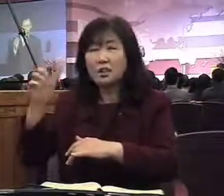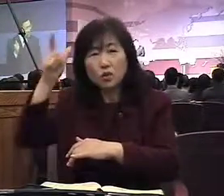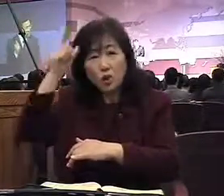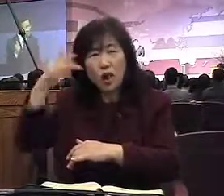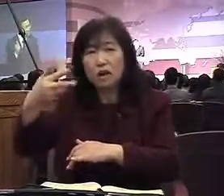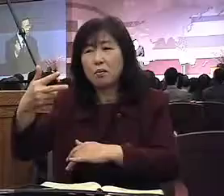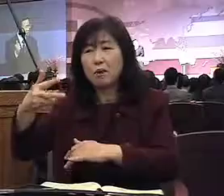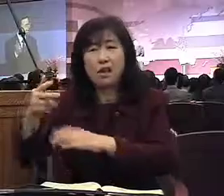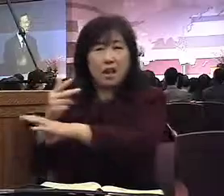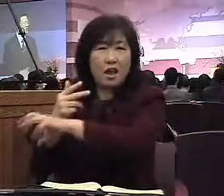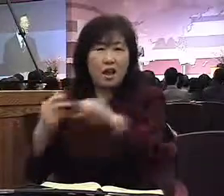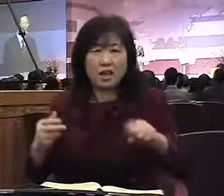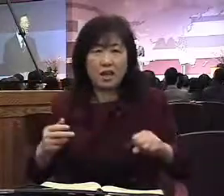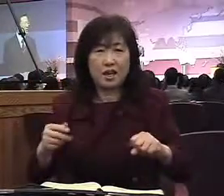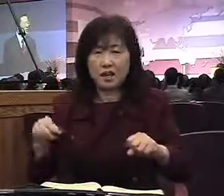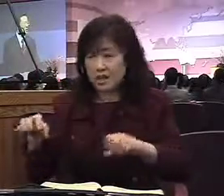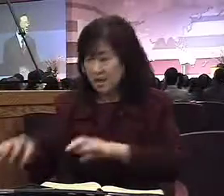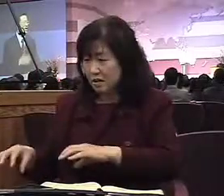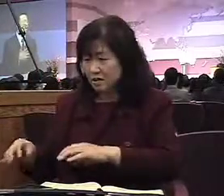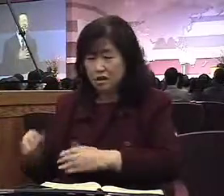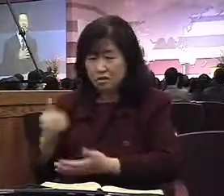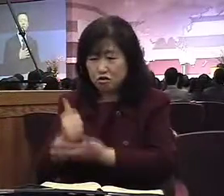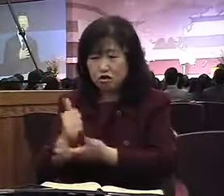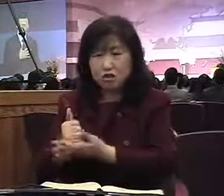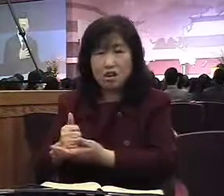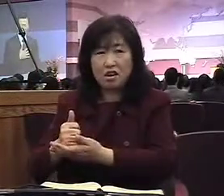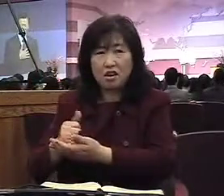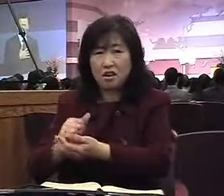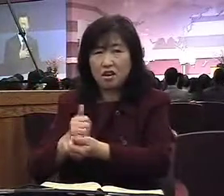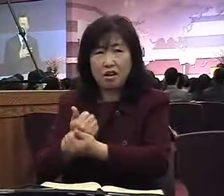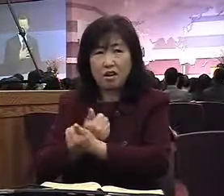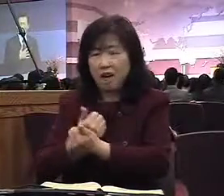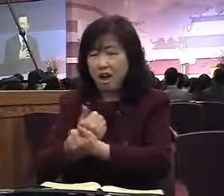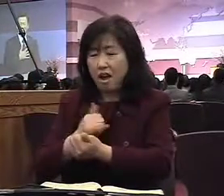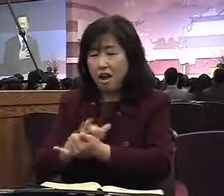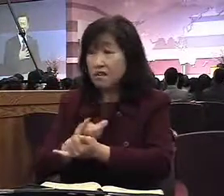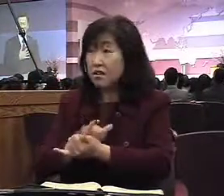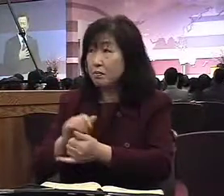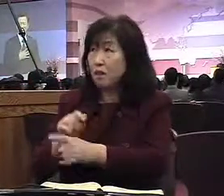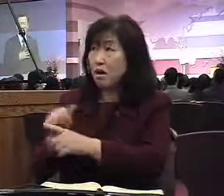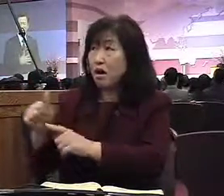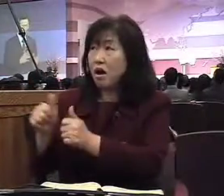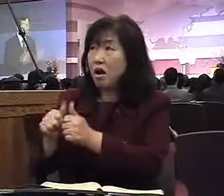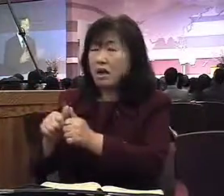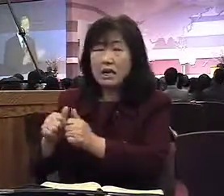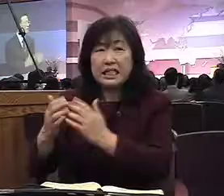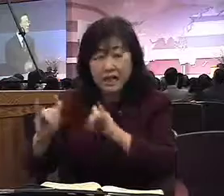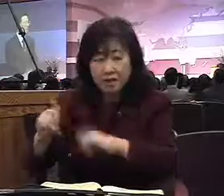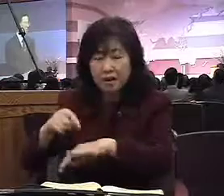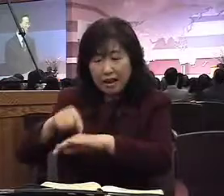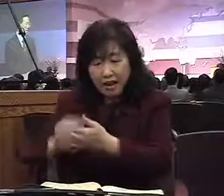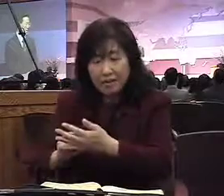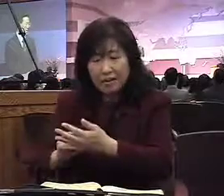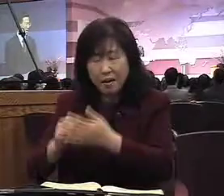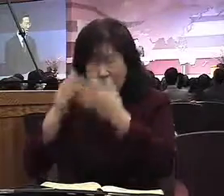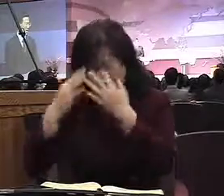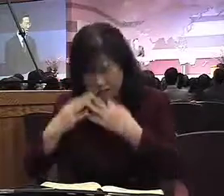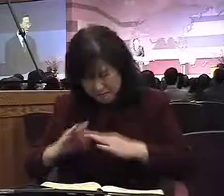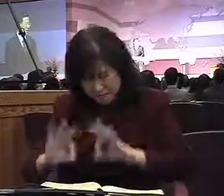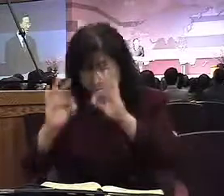아저씨가 이제는 힘이 들어지고. 왜요? 사람이 양심이 있잖아요. 양심이 밤새 잠을 못